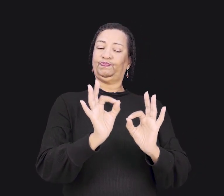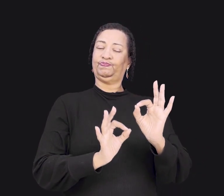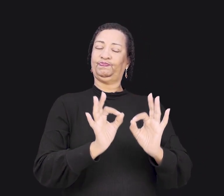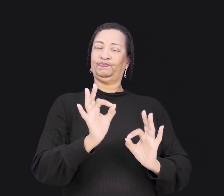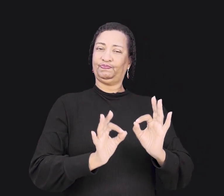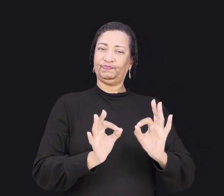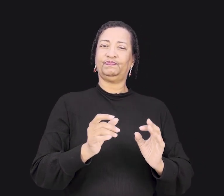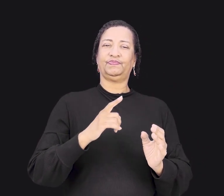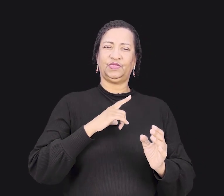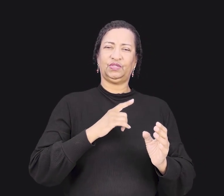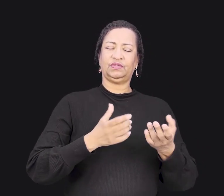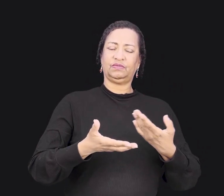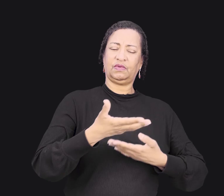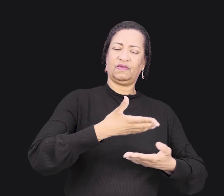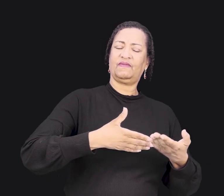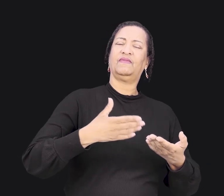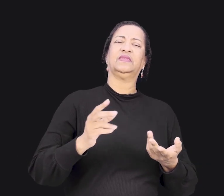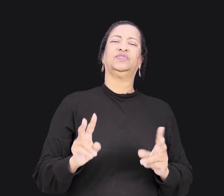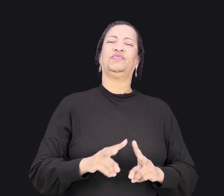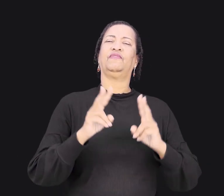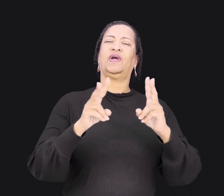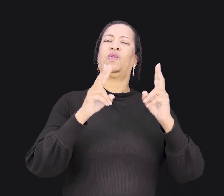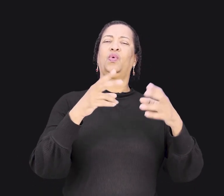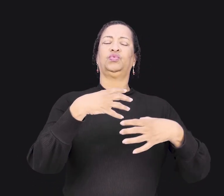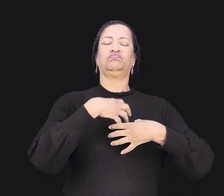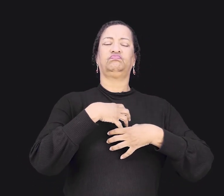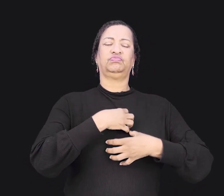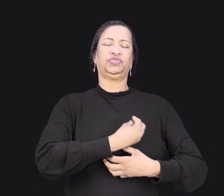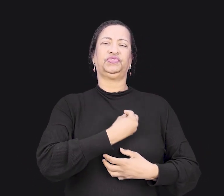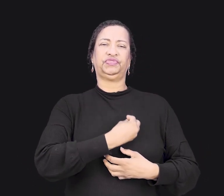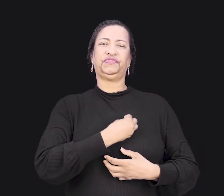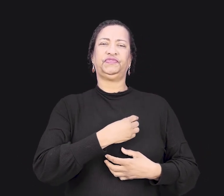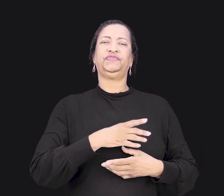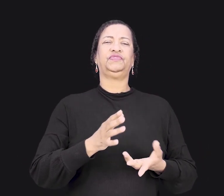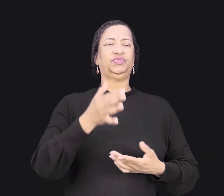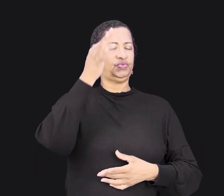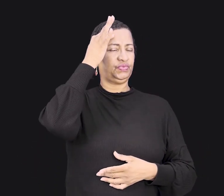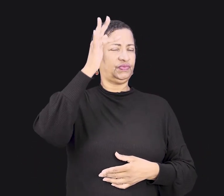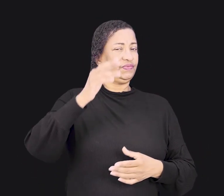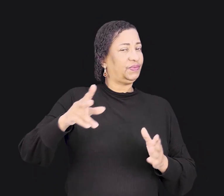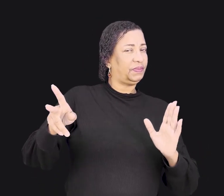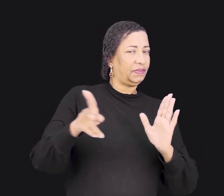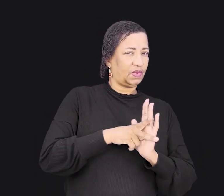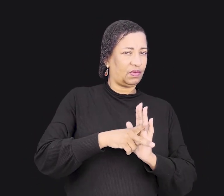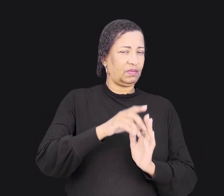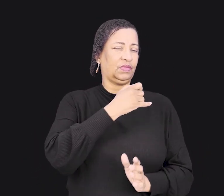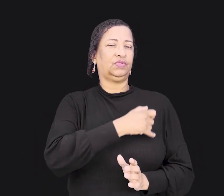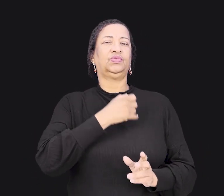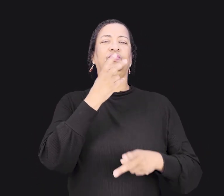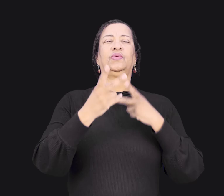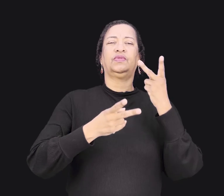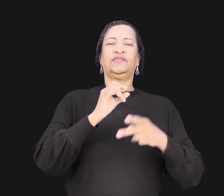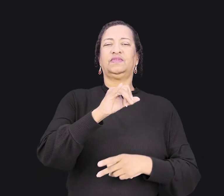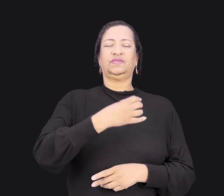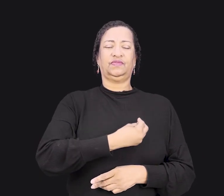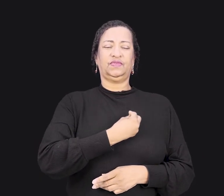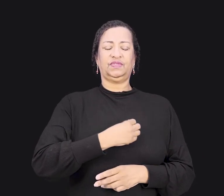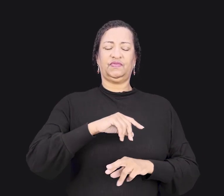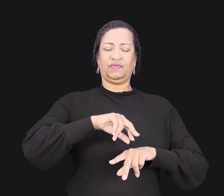que envolve um sistema de valores, um estilo de vida e uma filosofia própria. João estava dizendo que se você vive para essas coisas e elas são sua